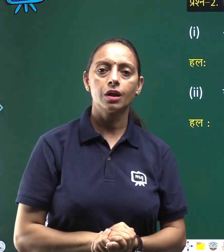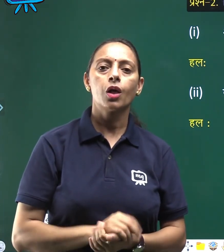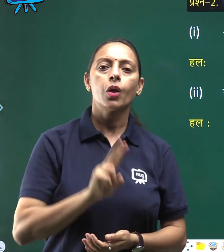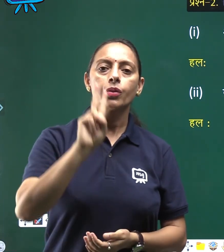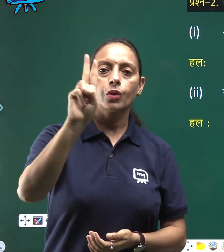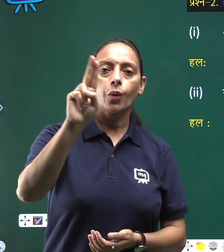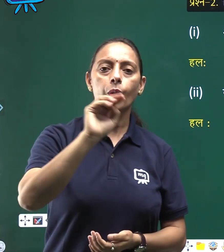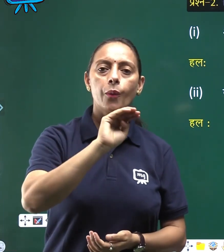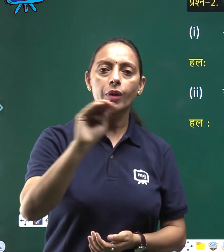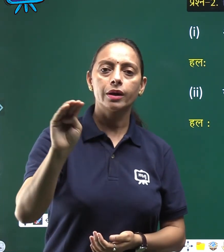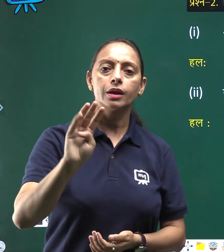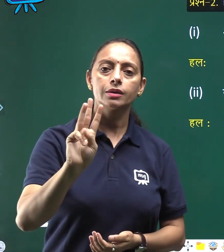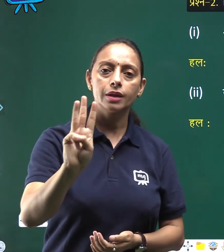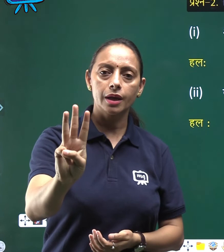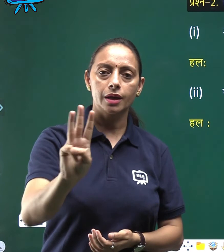2/3।